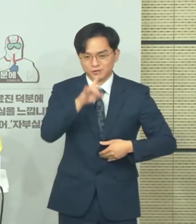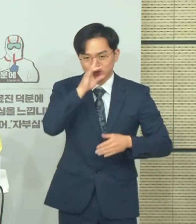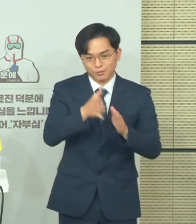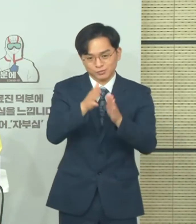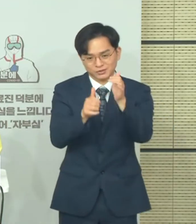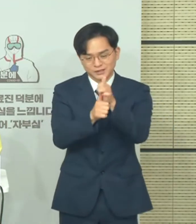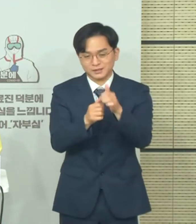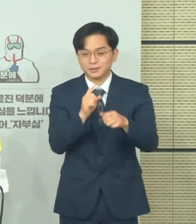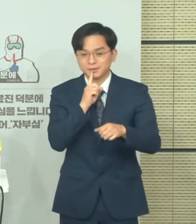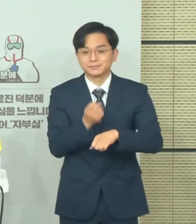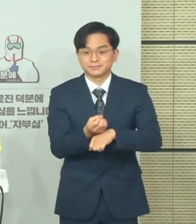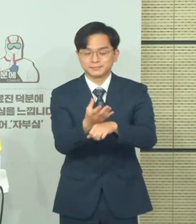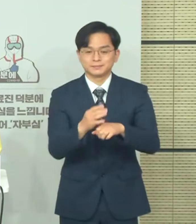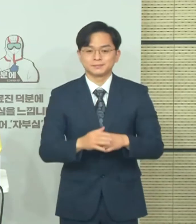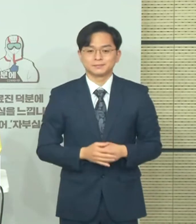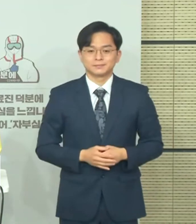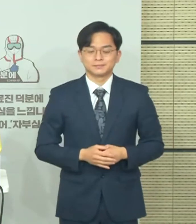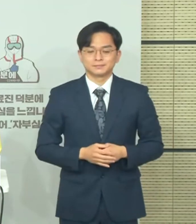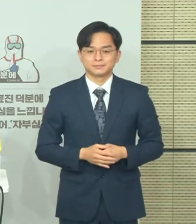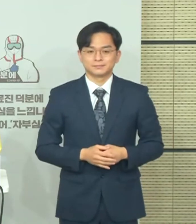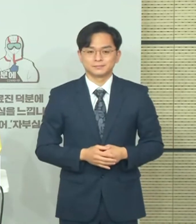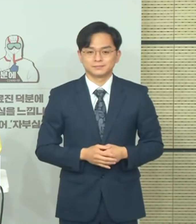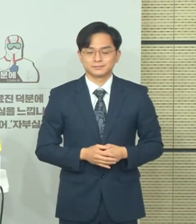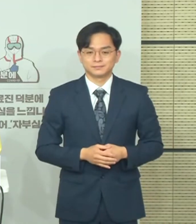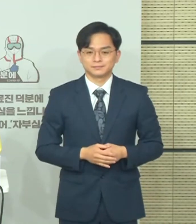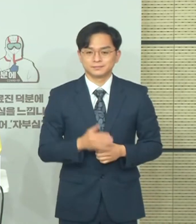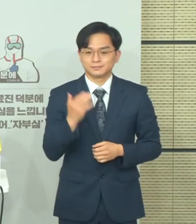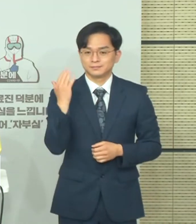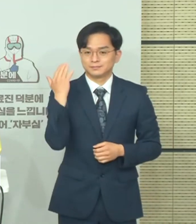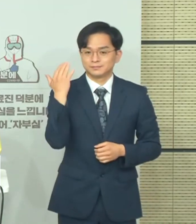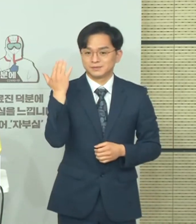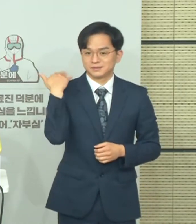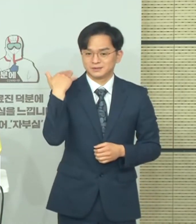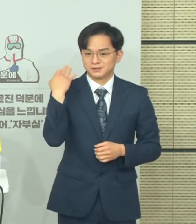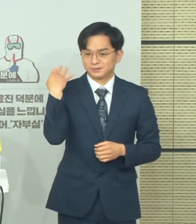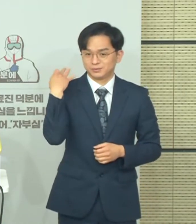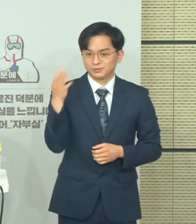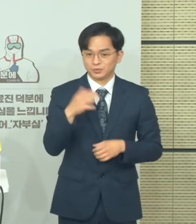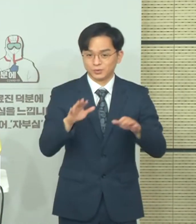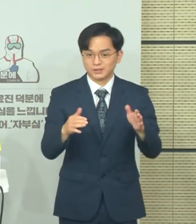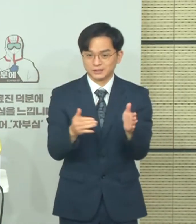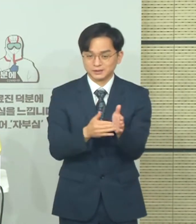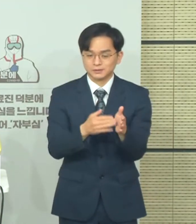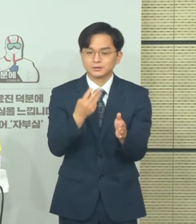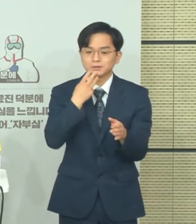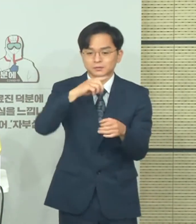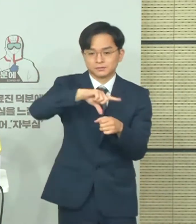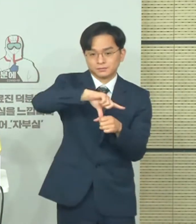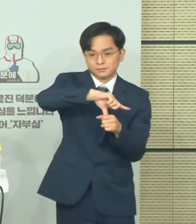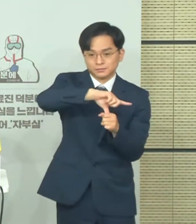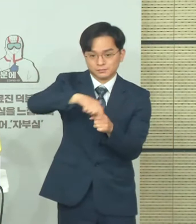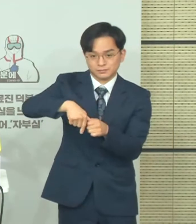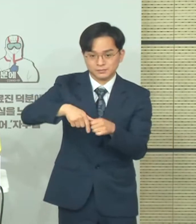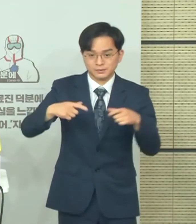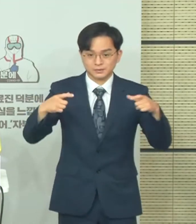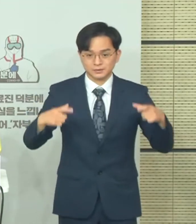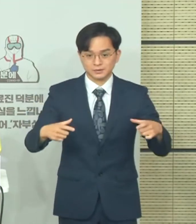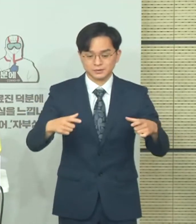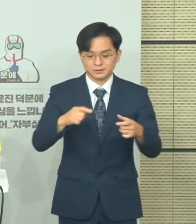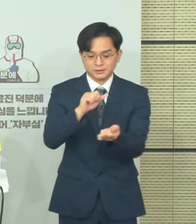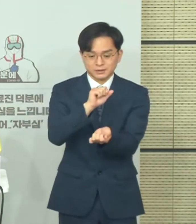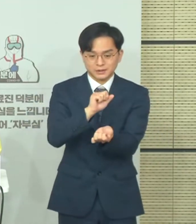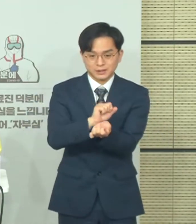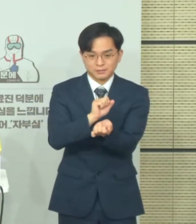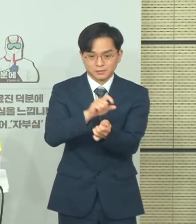14일부터 27일까지 최근 2주간 지역사회에 특히 수도권 환자 8 생수는 이전이 주 보다